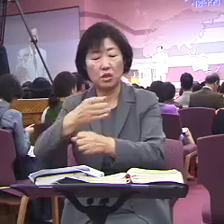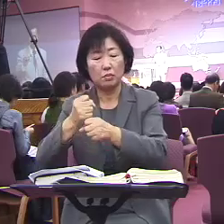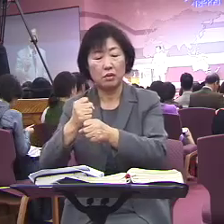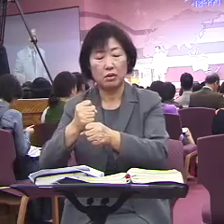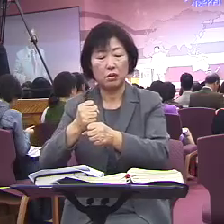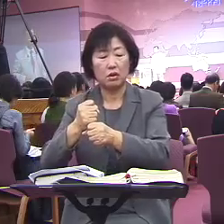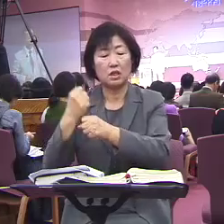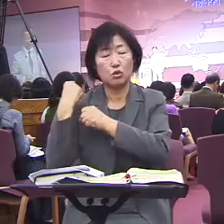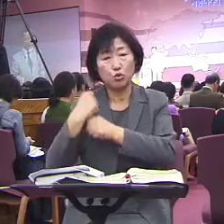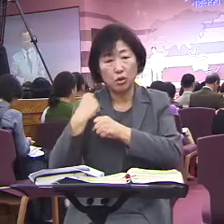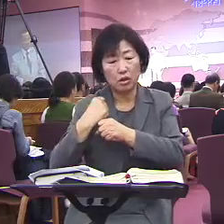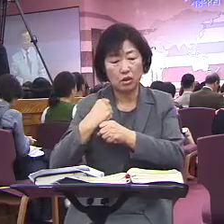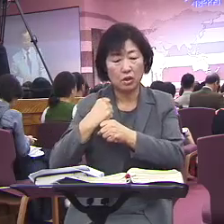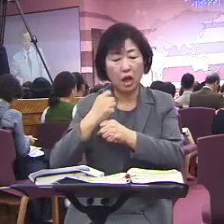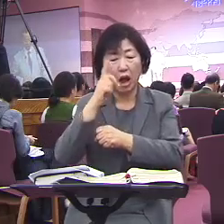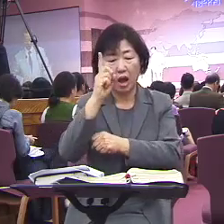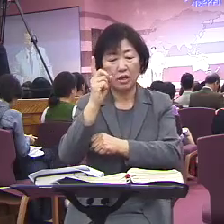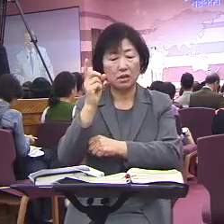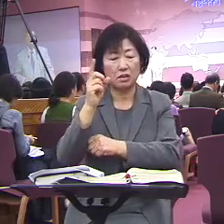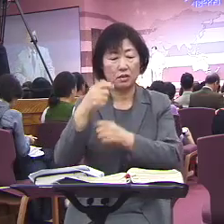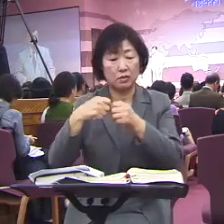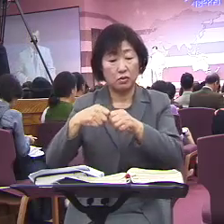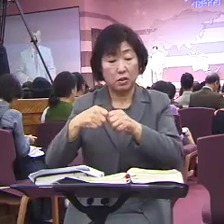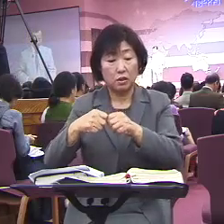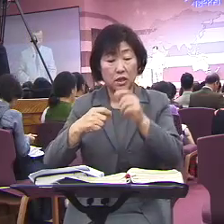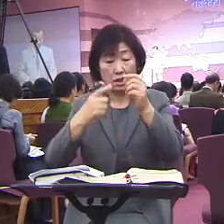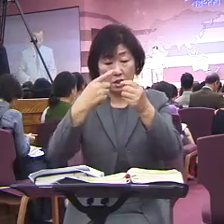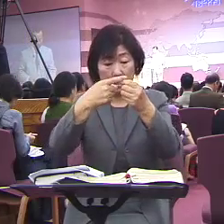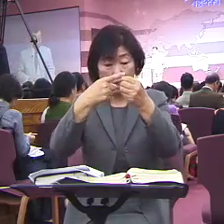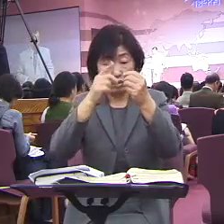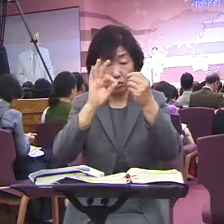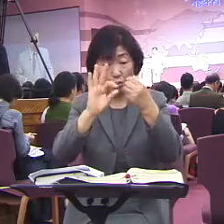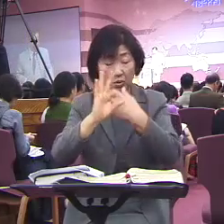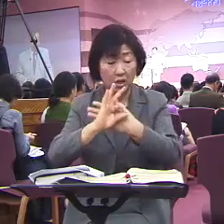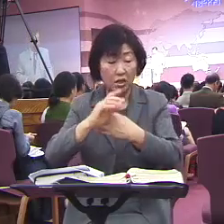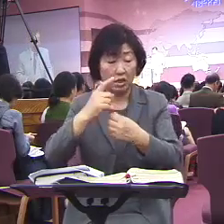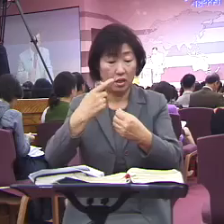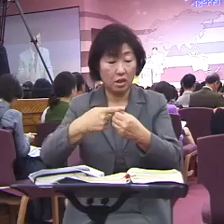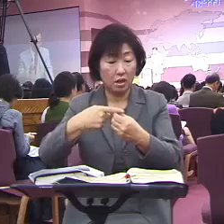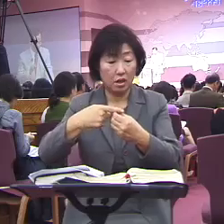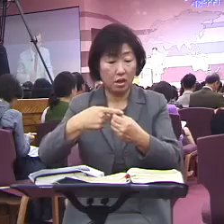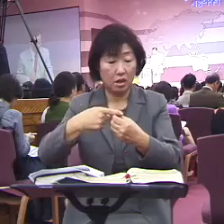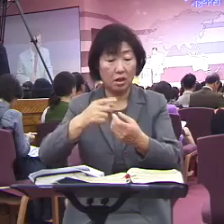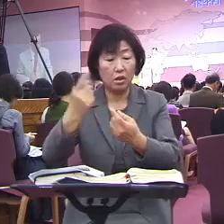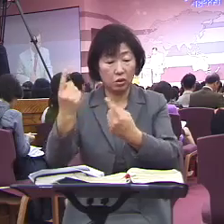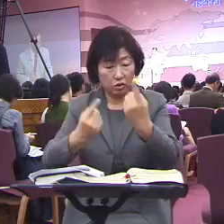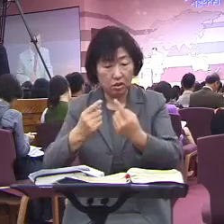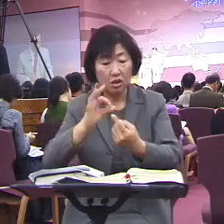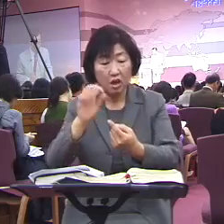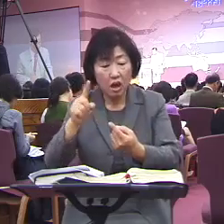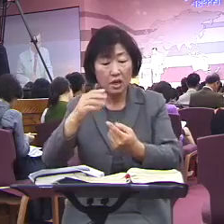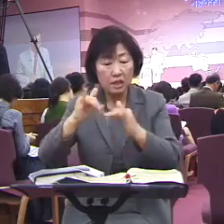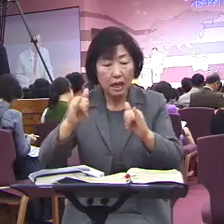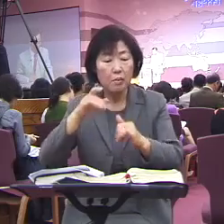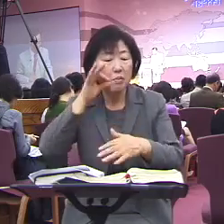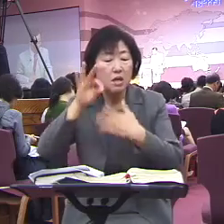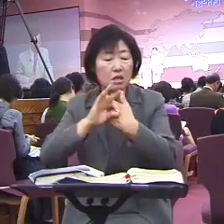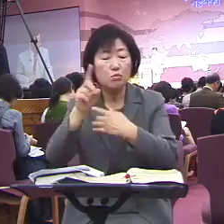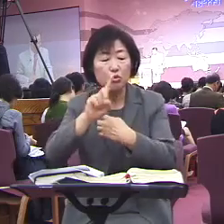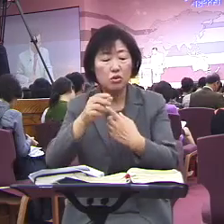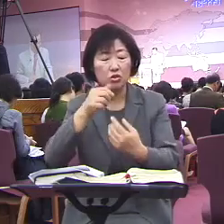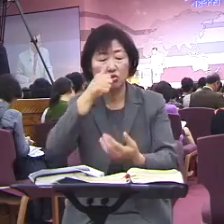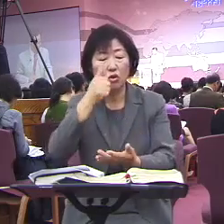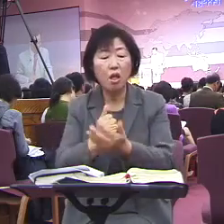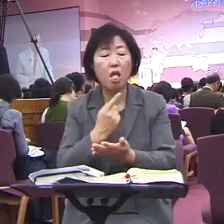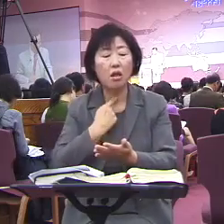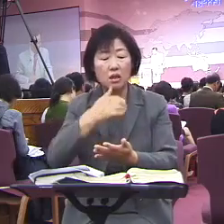말씀에서 구체적으로 우리에게 주시고 있습니다. 1절에 있는데 1절의 말씀을 보면은 형제들아 사람이 만일 무슨